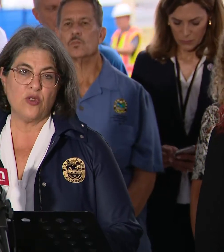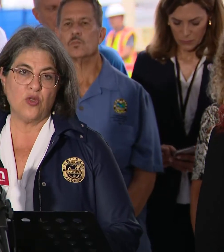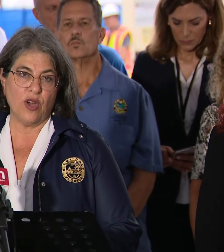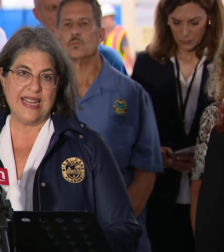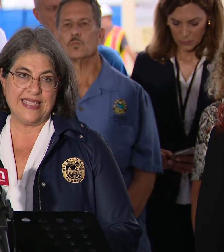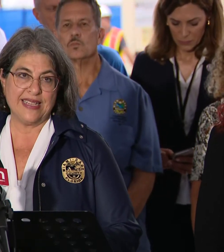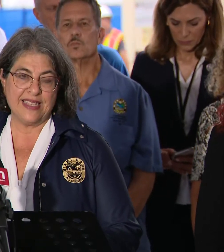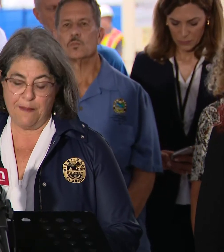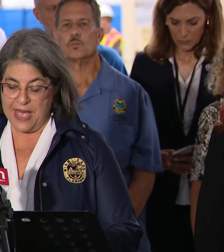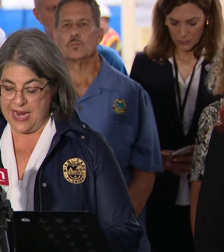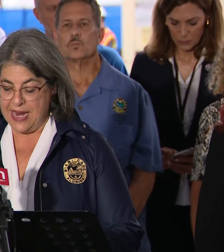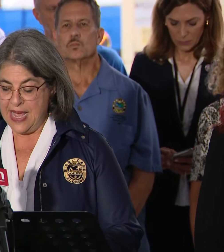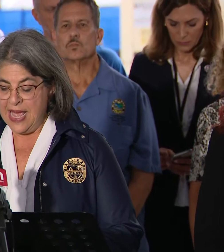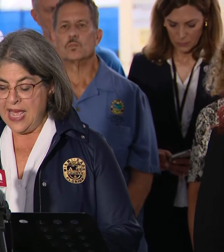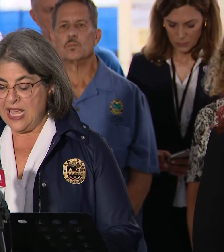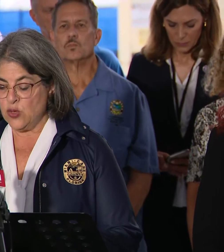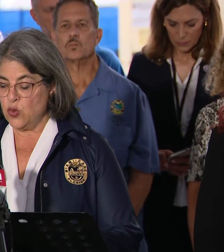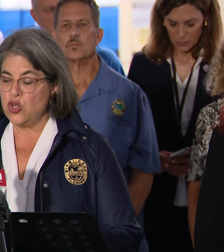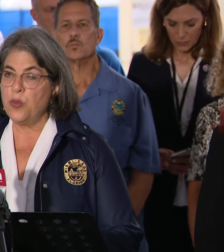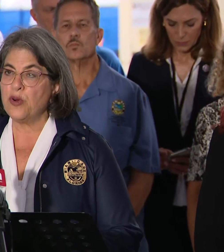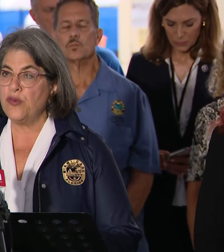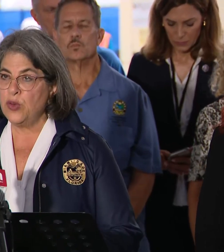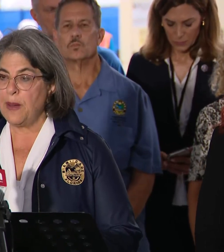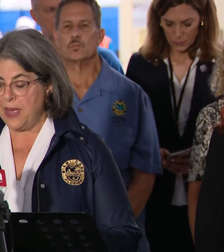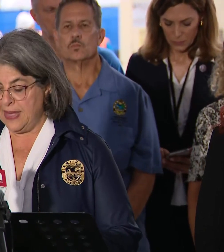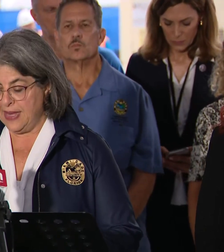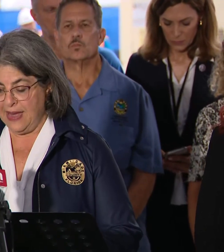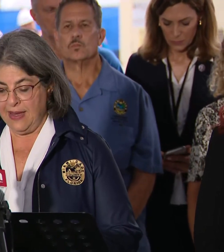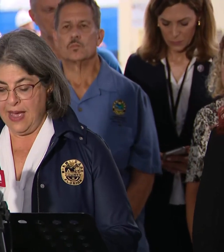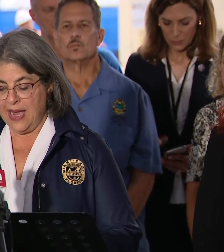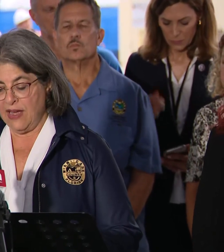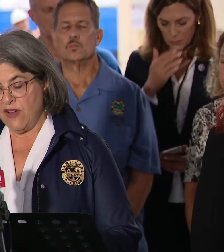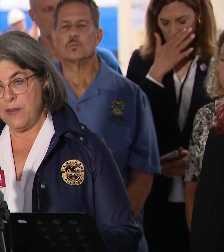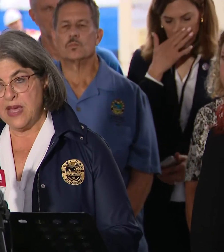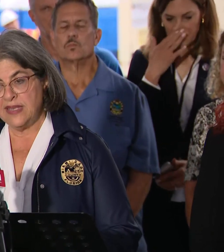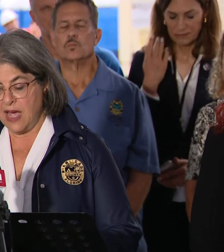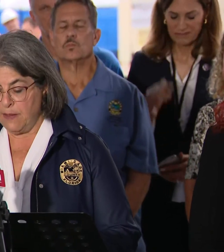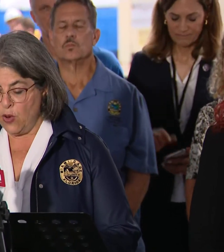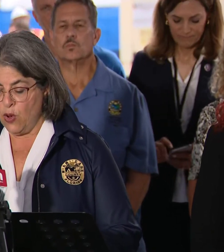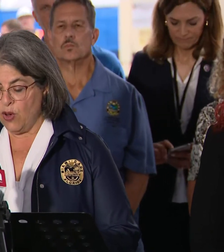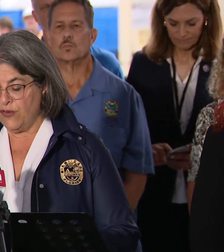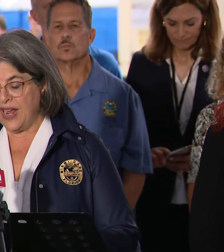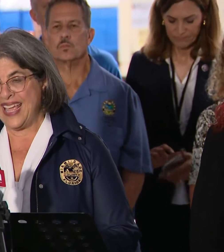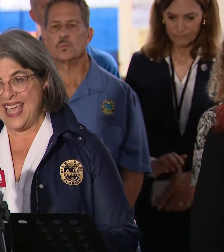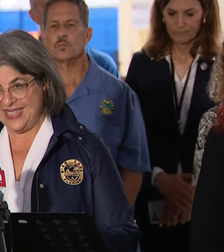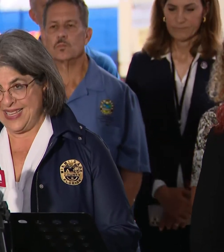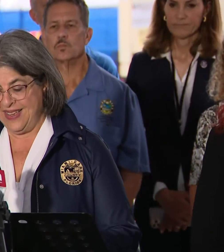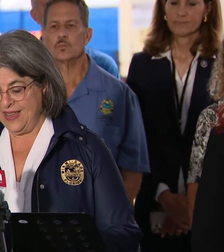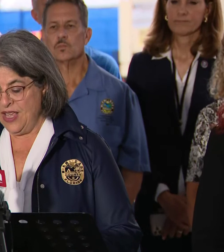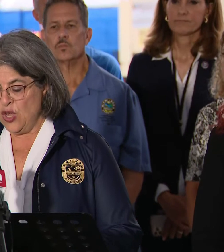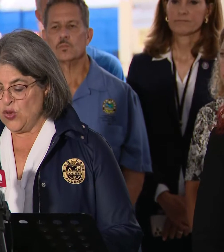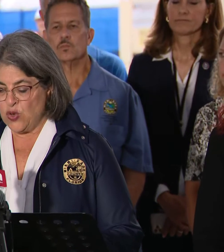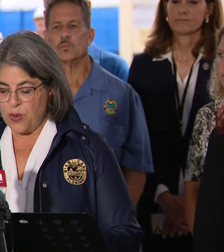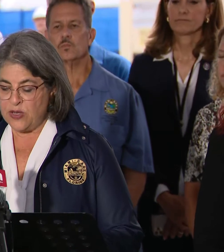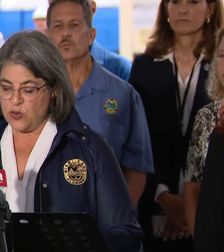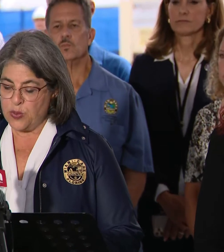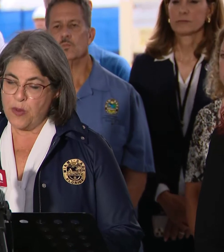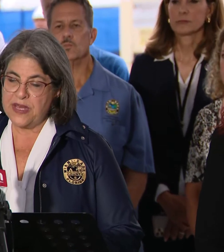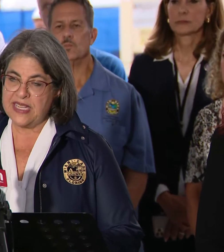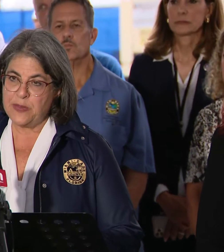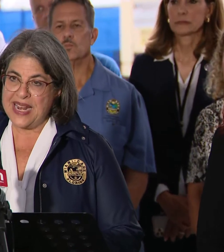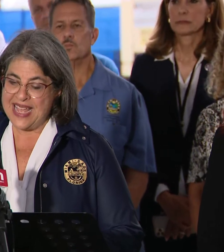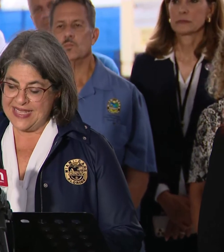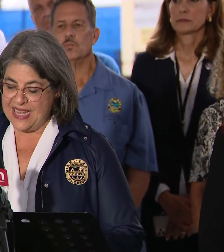con nuestros socorristas también. Escuchó profundamente a las familias y habló con franqueza sobre